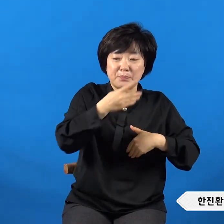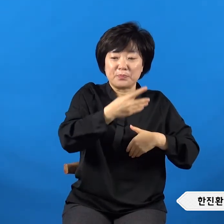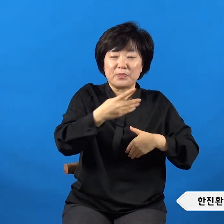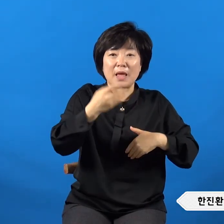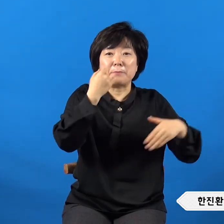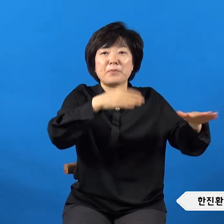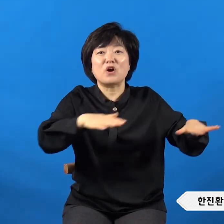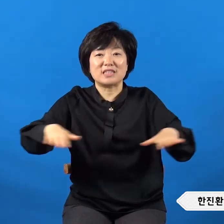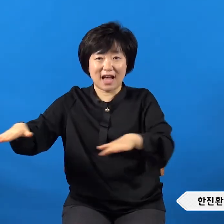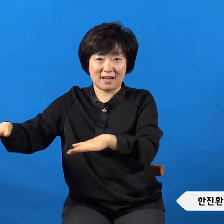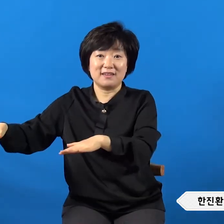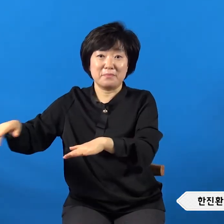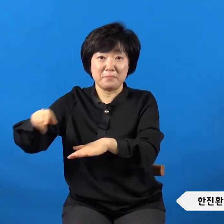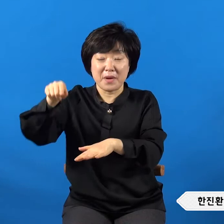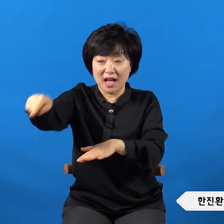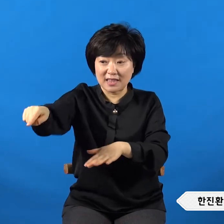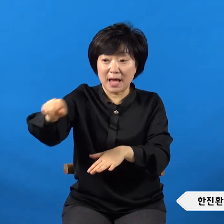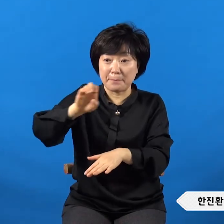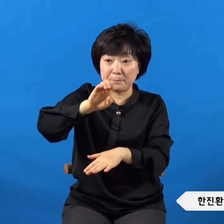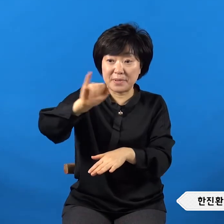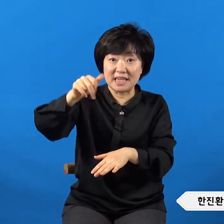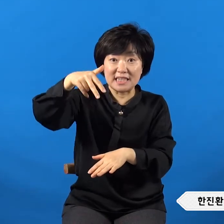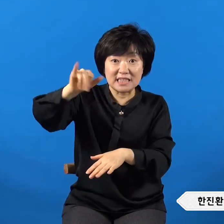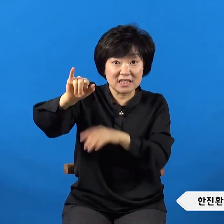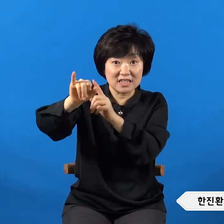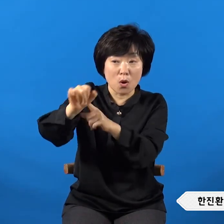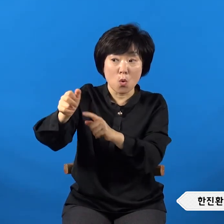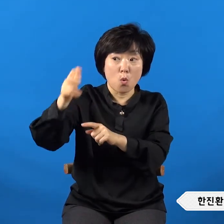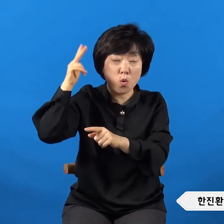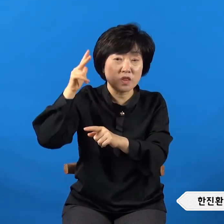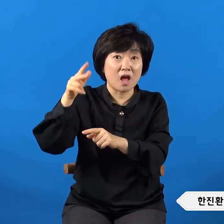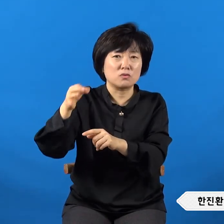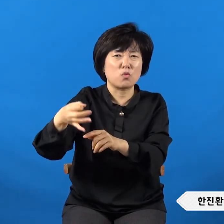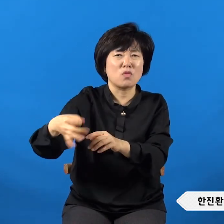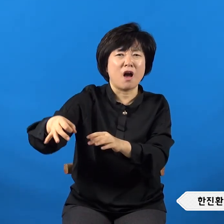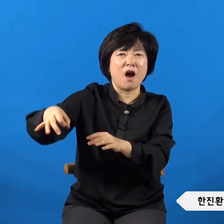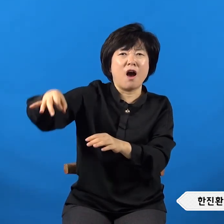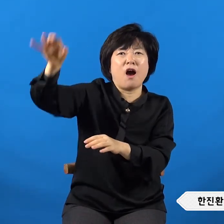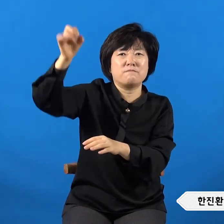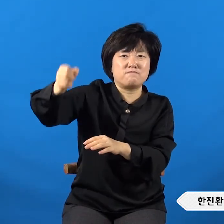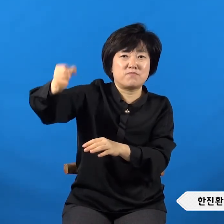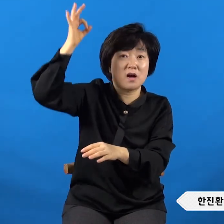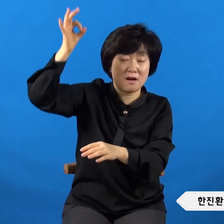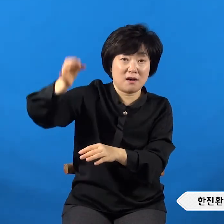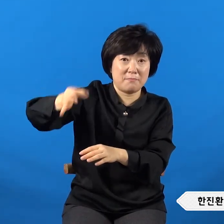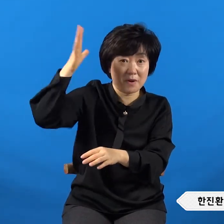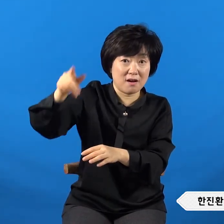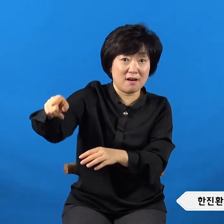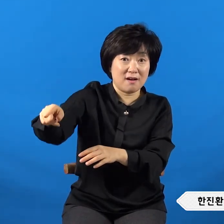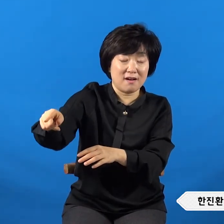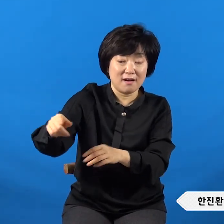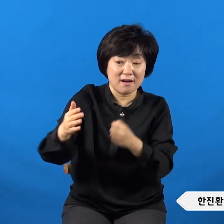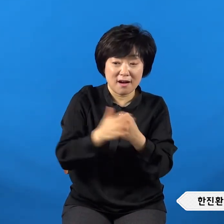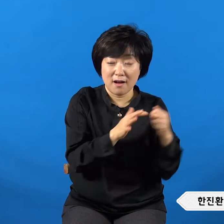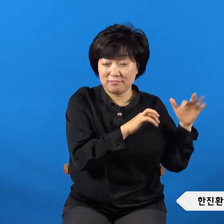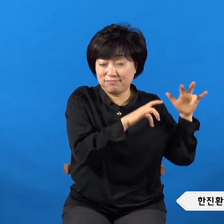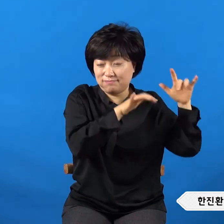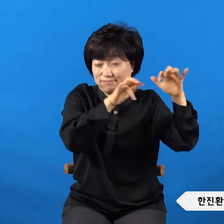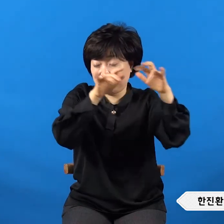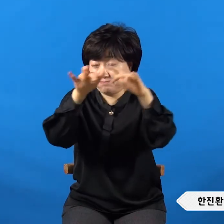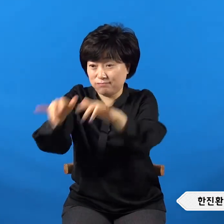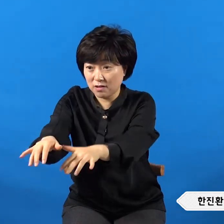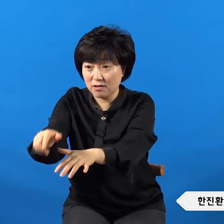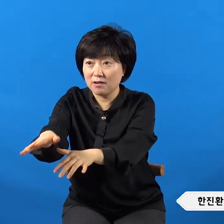그랬습니다. 그래서 21세기를 맞았는데 지금 18년이나 지났는데 그래서 이 세상이 과연